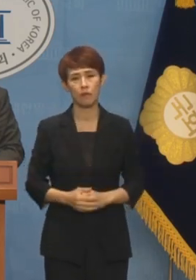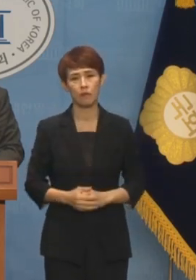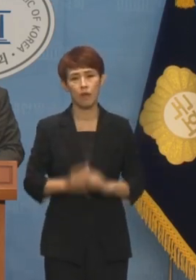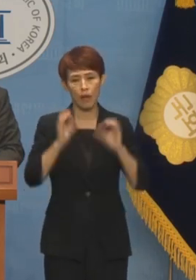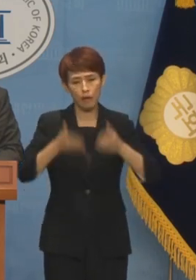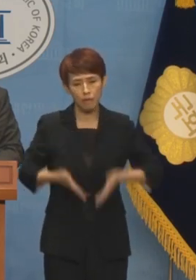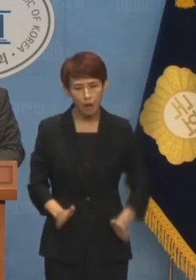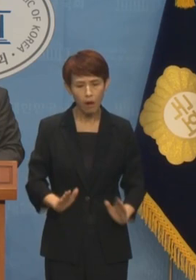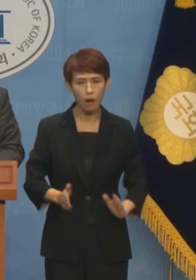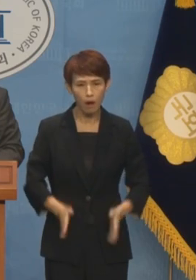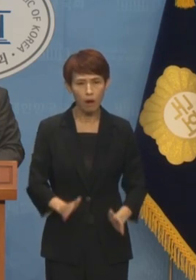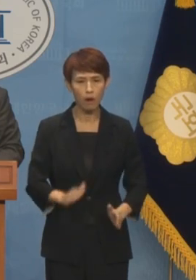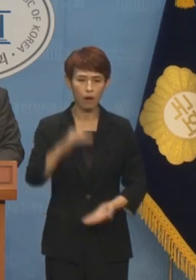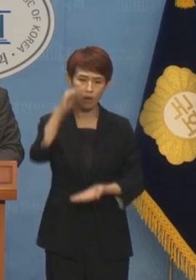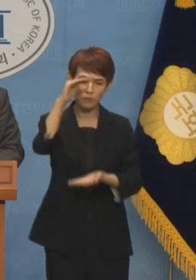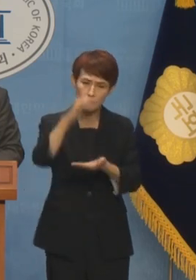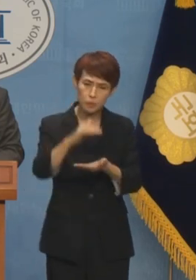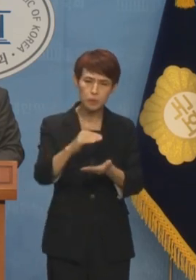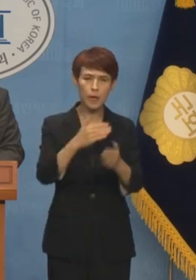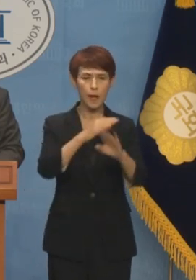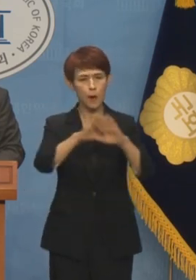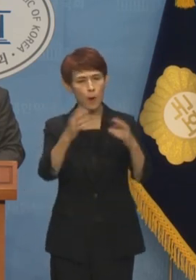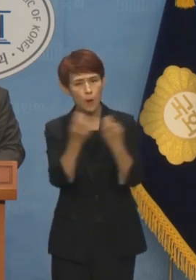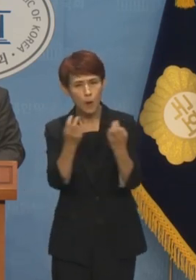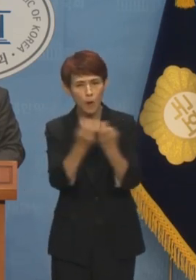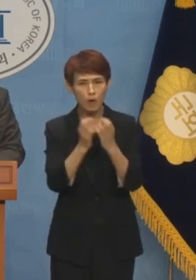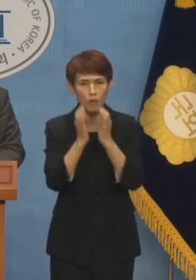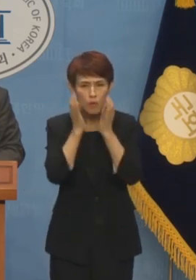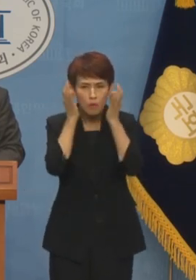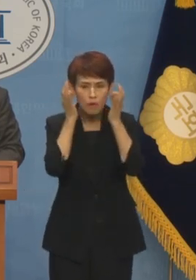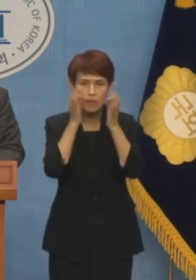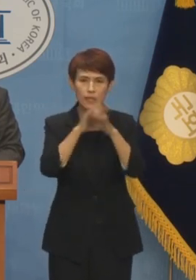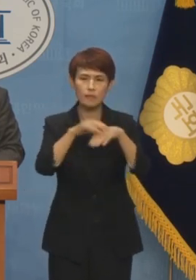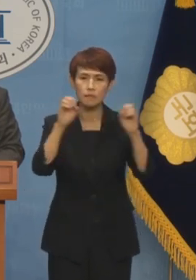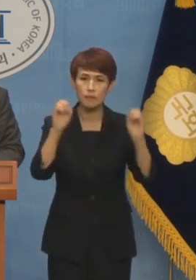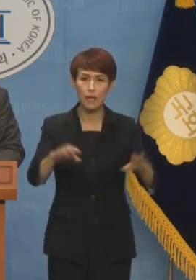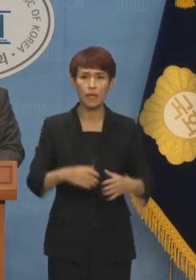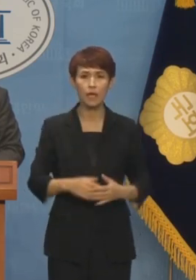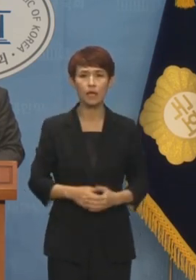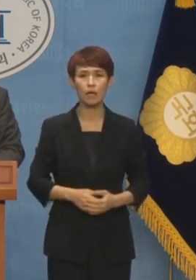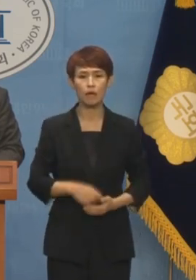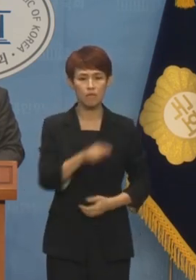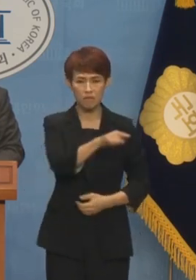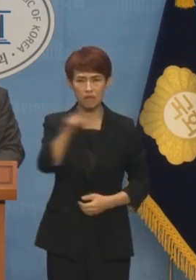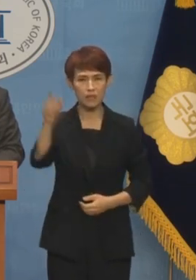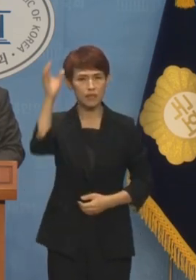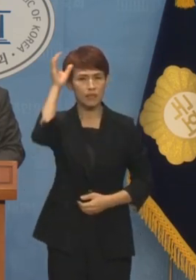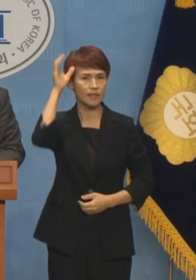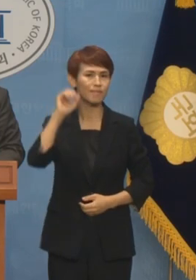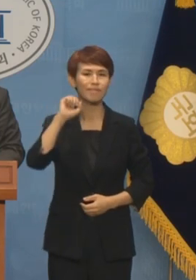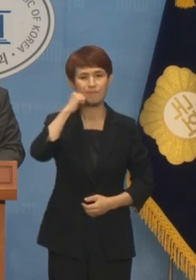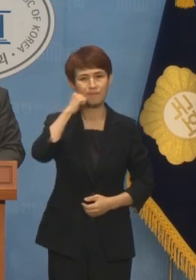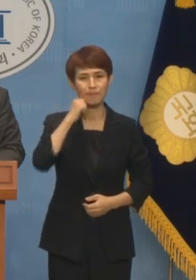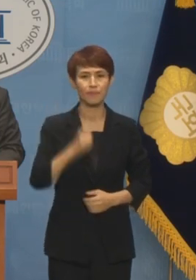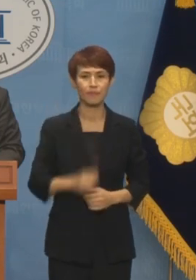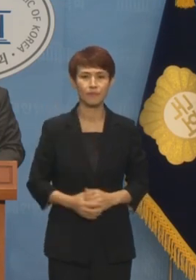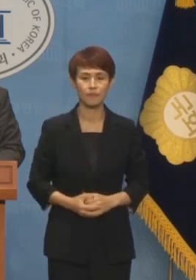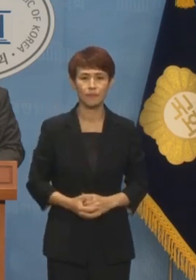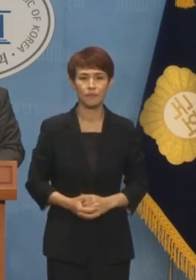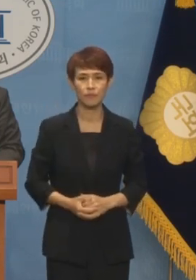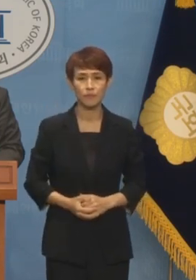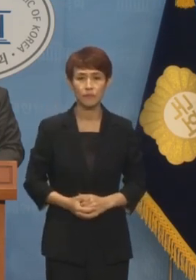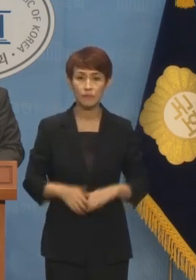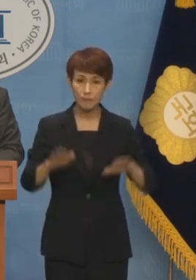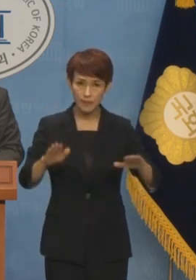노력과 실험이 모두 실패로 귀결됐다면 이분들에겐 더 이상 무언가를 기대해서는 안 됩니다. 이제 뚝을